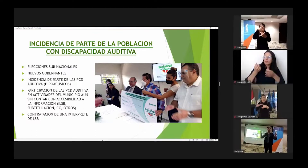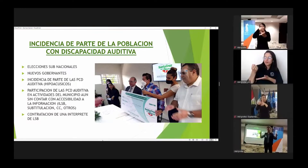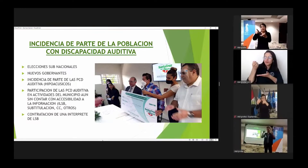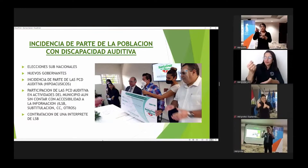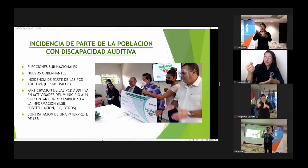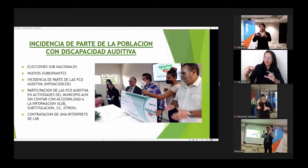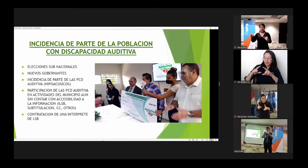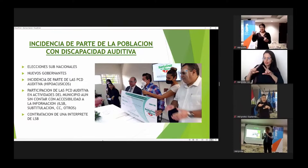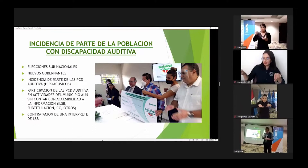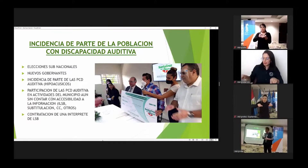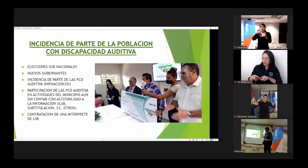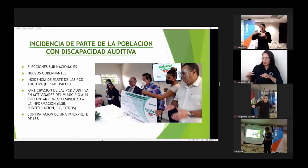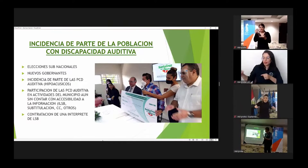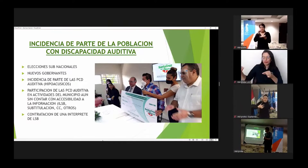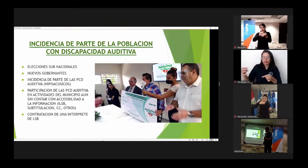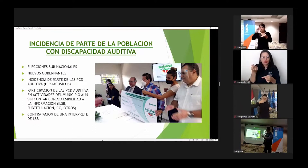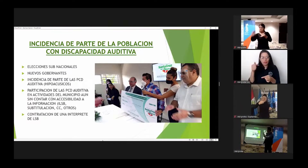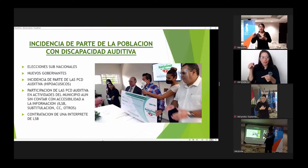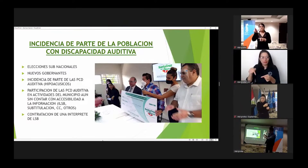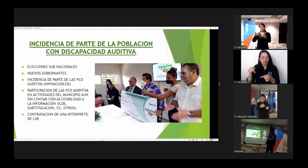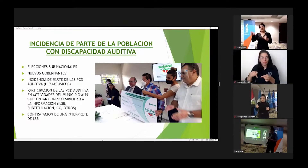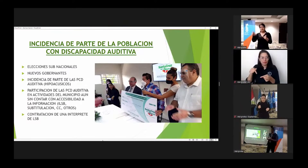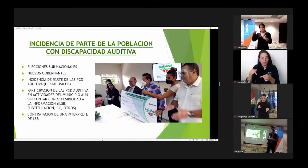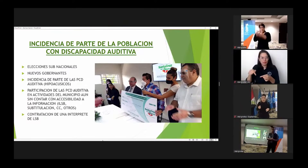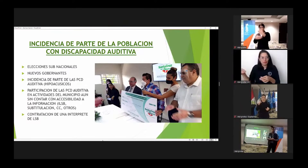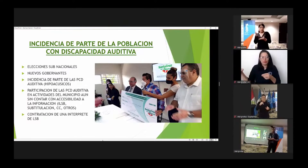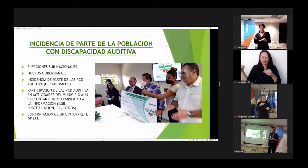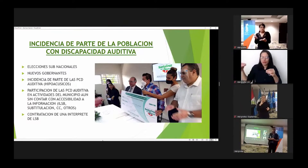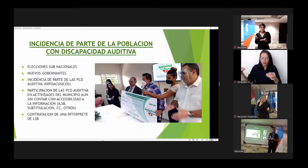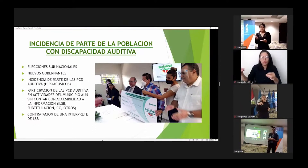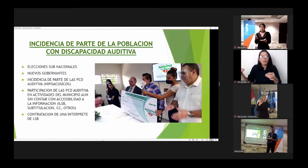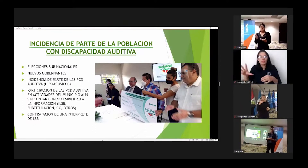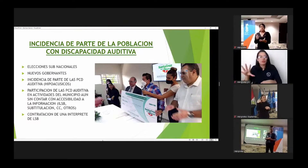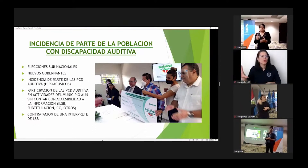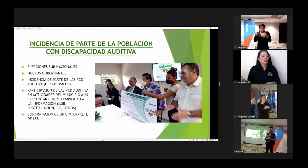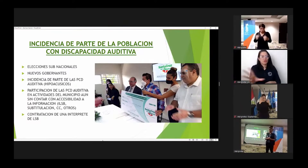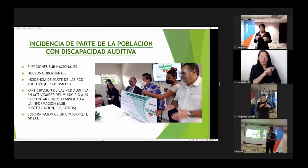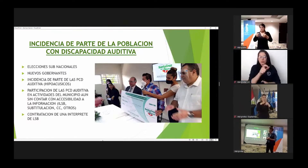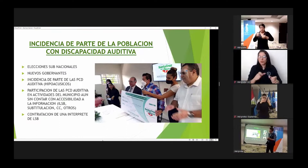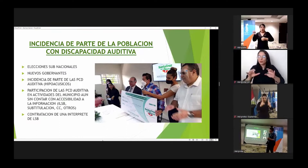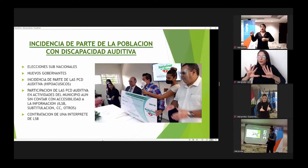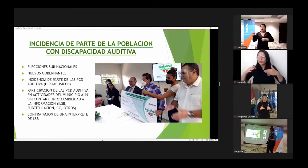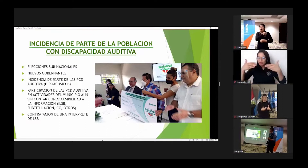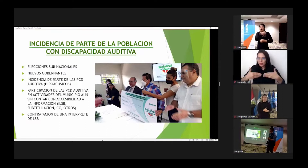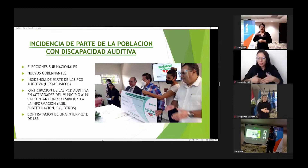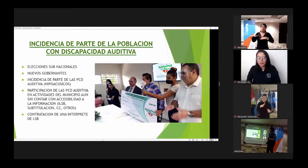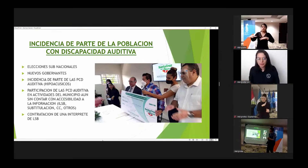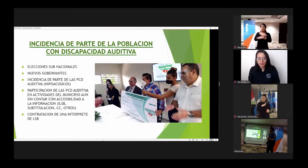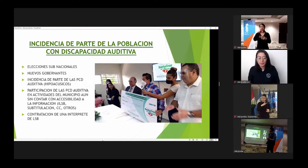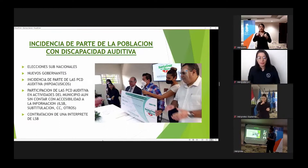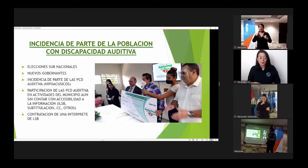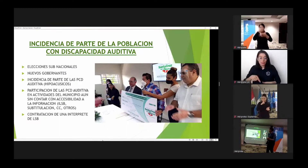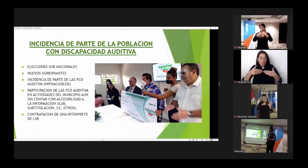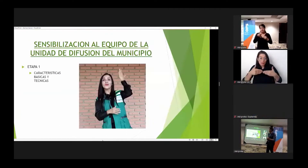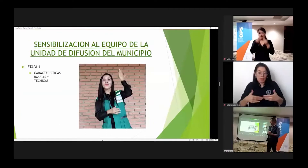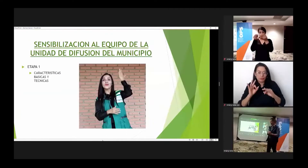discapacidad, asegurando este bono para todas las personas con discapacidad, que tenemos 6 en Bolivia. ¿Pueden